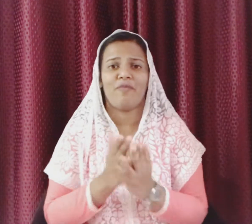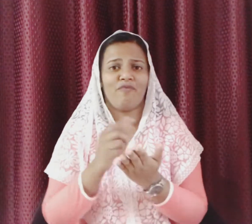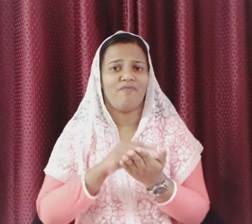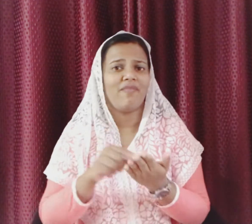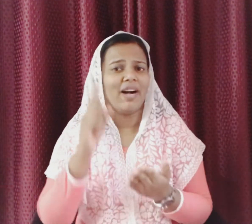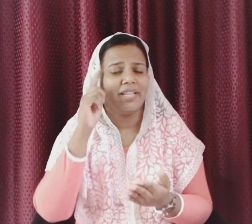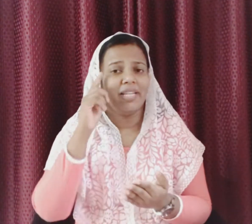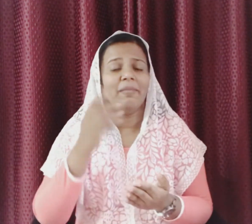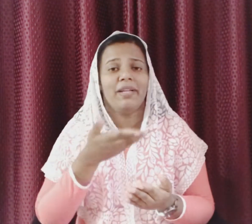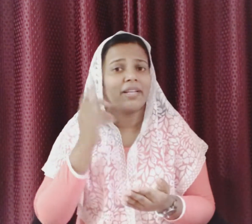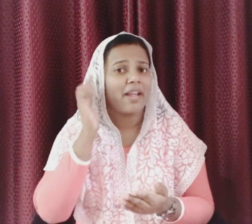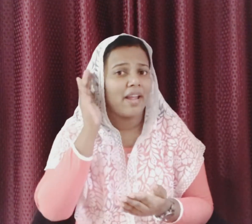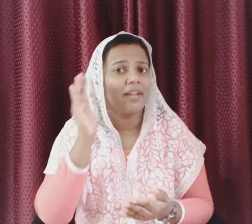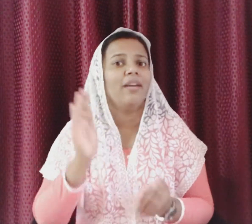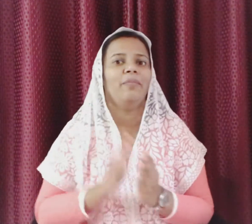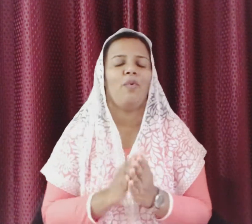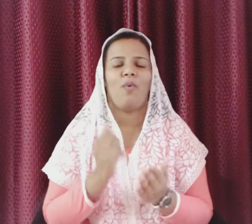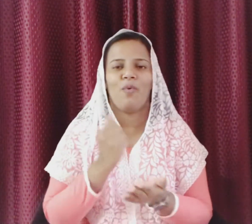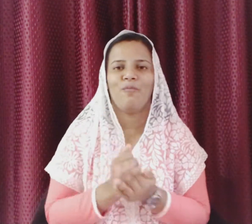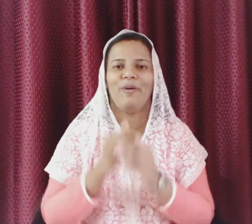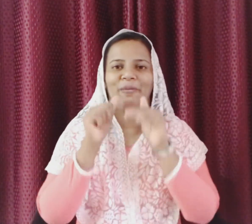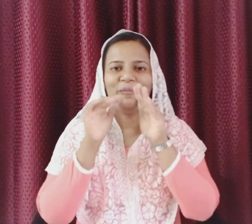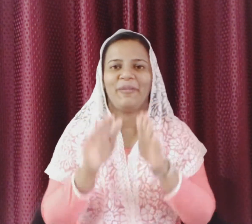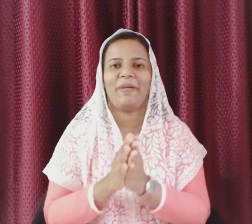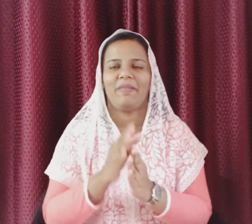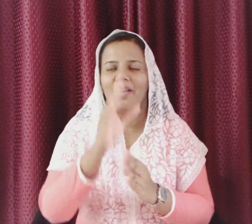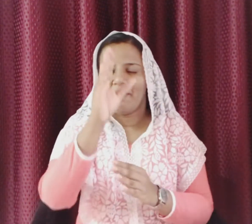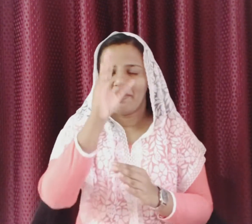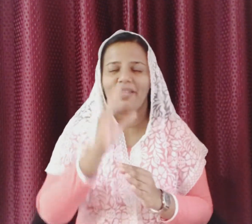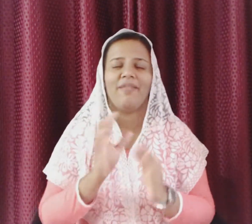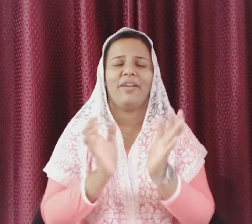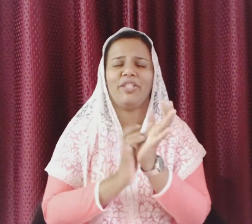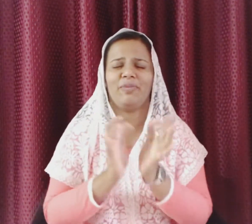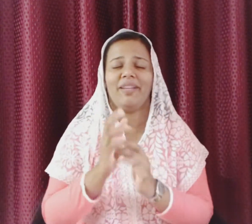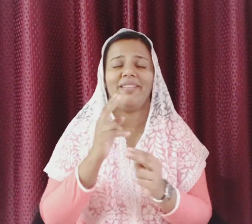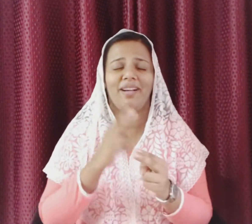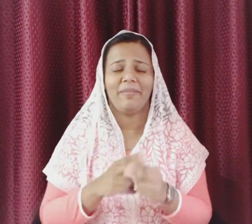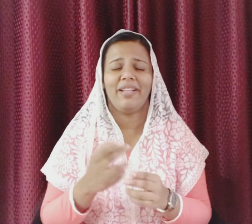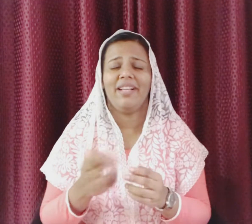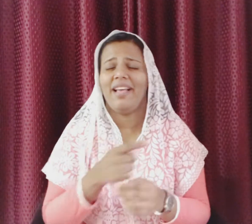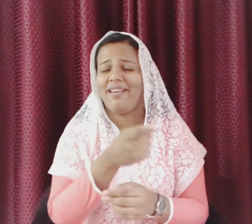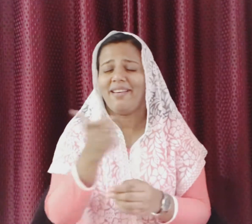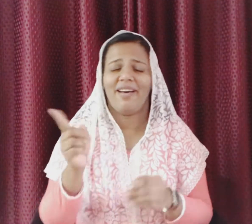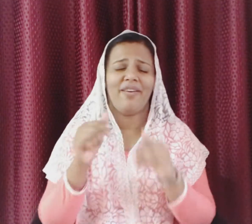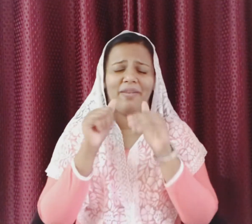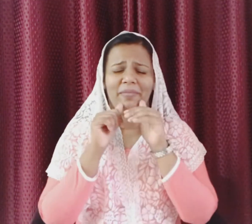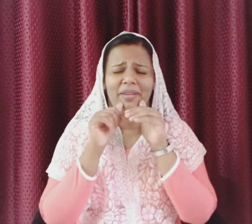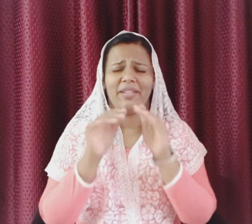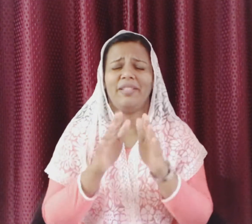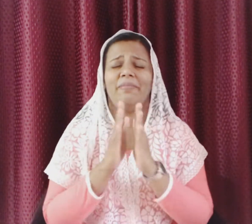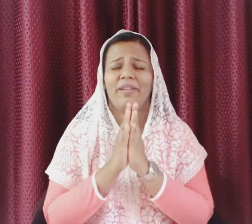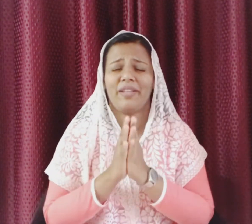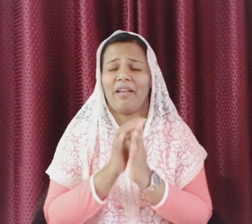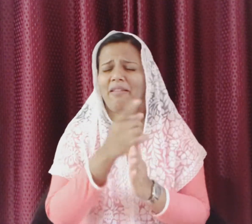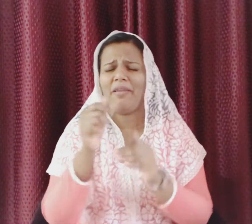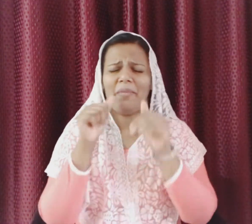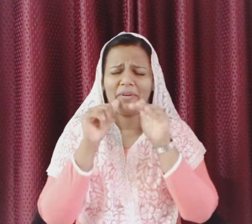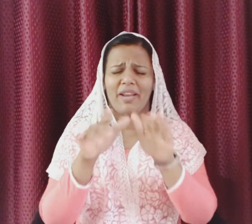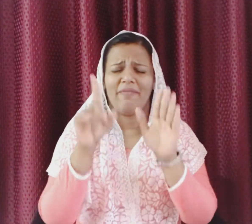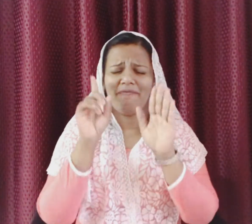കേൾക്കുക, നിശ്ചയമായിട്ടും നിങ്ങൾ അഭിവൃദ്ധി പ്രാപിക്കും. പിതാവേ, യേശുവിൻ്റെ നാമത്തിൽ ഈ ശബ്ദം കേൾക്കുന്ന ജനത്തിന് വേണ്ടി പ്രാർത്ഥിക്കുന്നു. ഇവർ അഭിവൃദ്ധി പ്രാപിക്കട്ടെ, ഇവർ അങ്ങയോട്